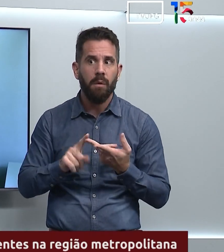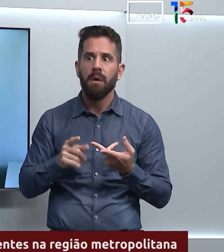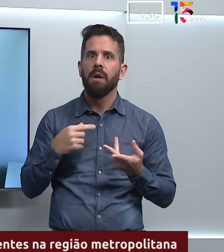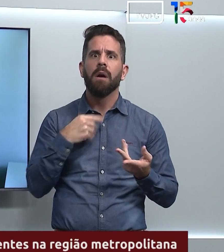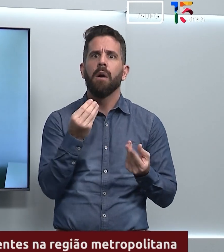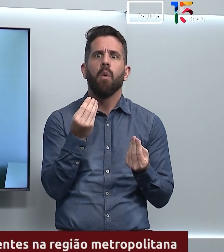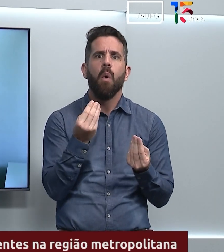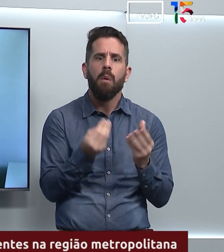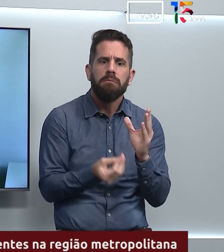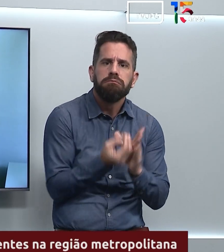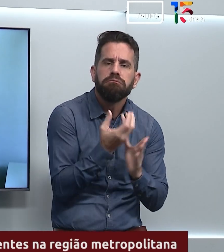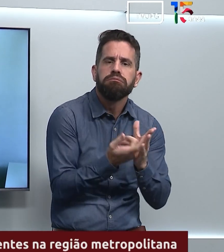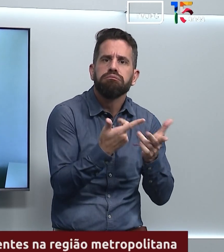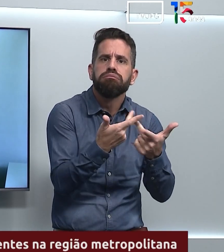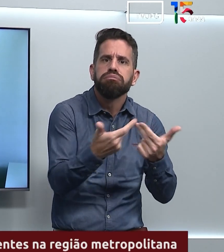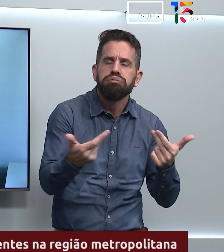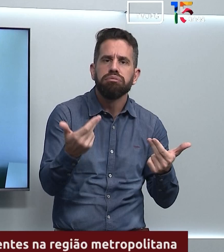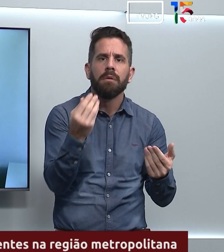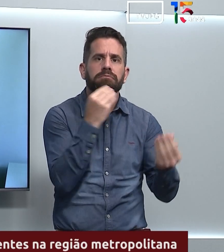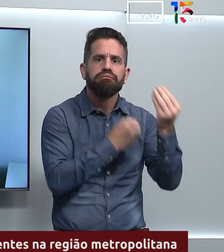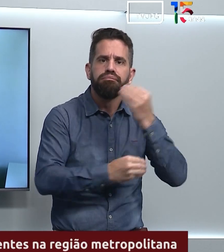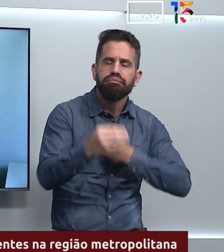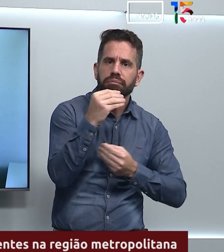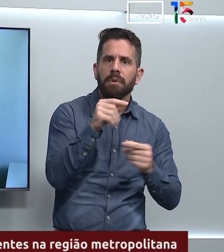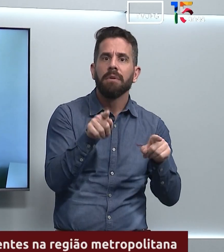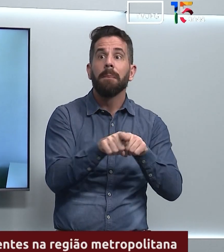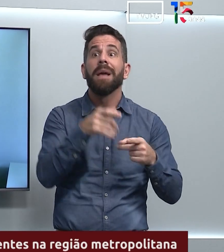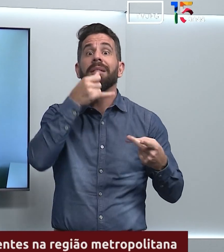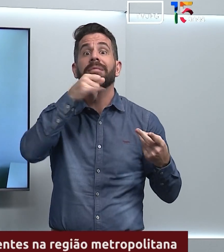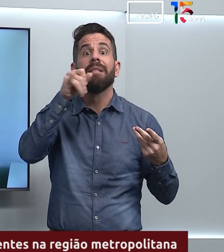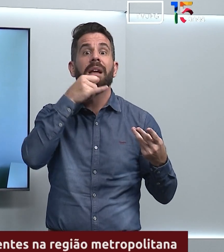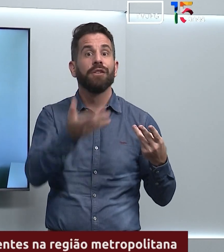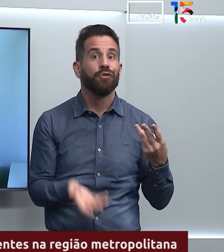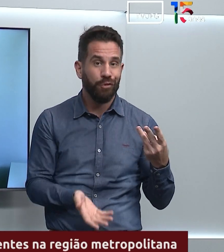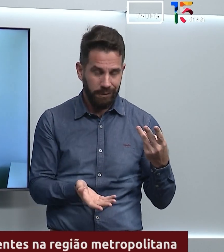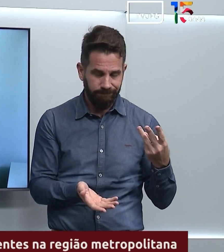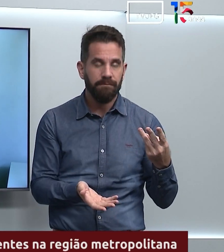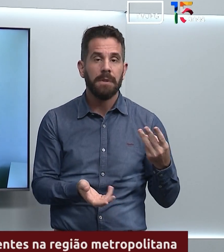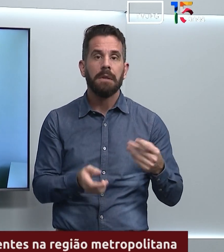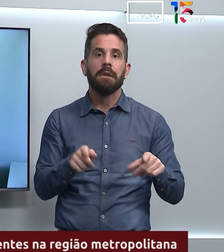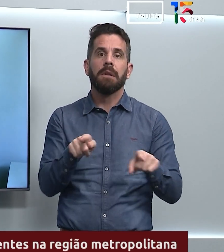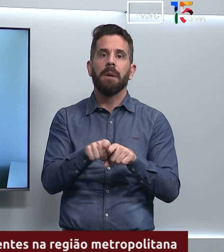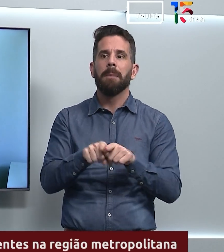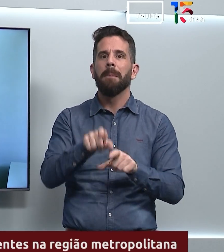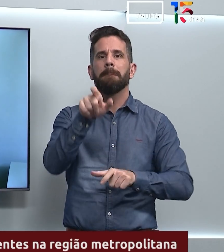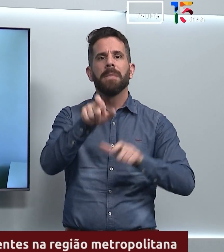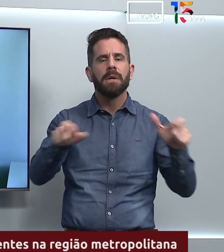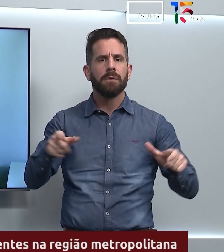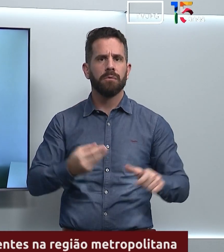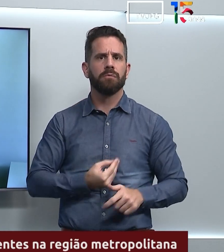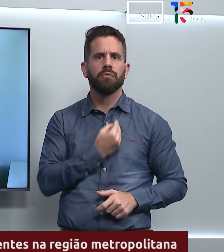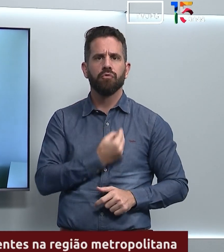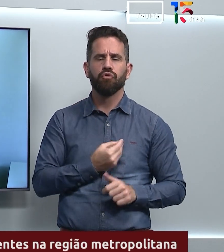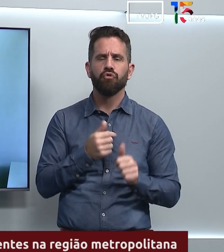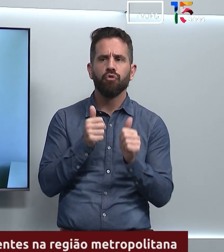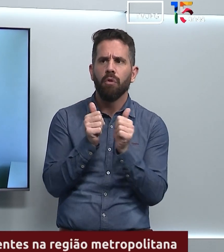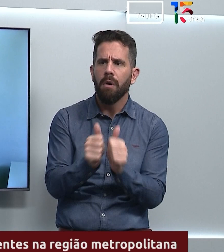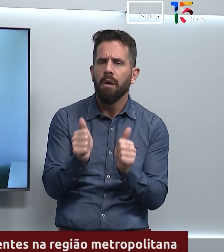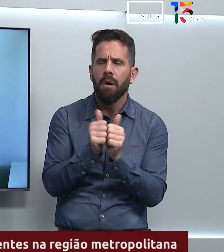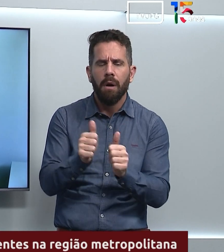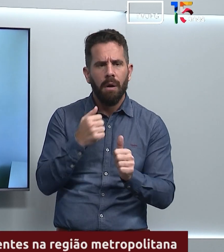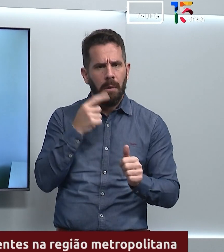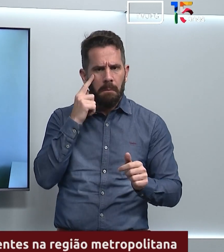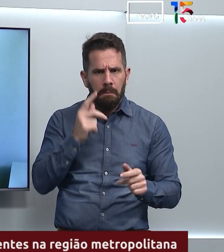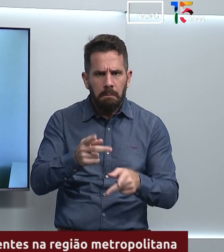energia elétrica. E quando temos um cenário um pouco mais preocupante em relação de que está havendo ano após ano uma redução dos volumes